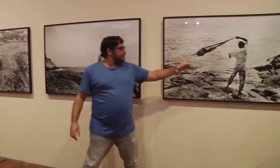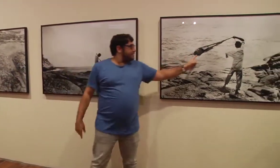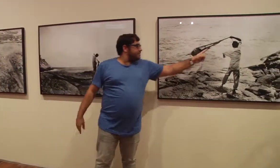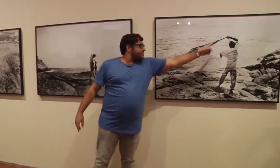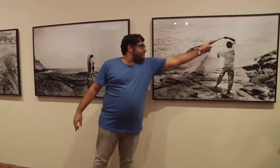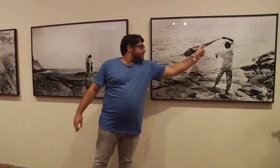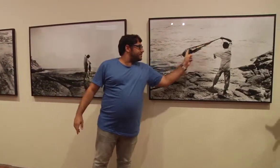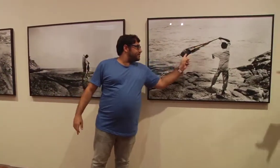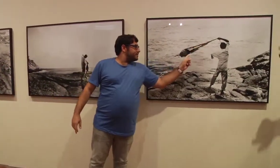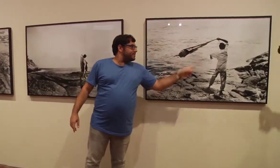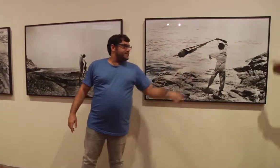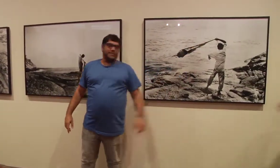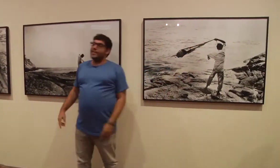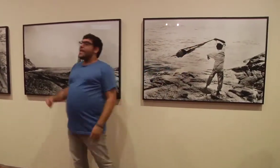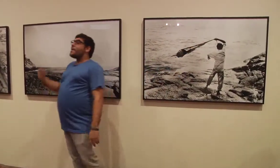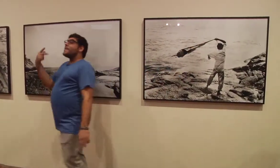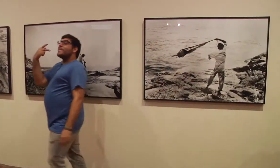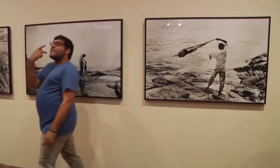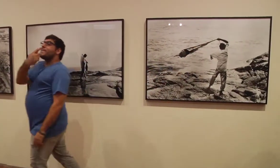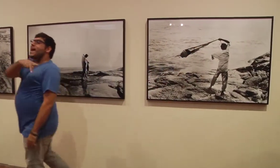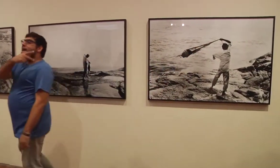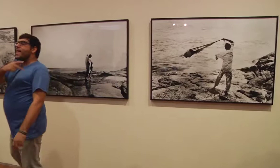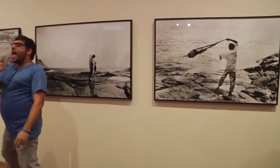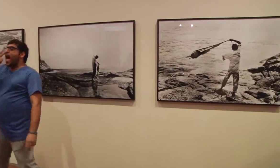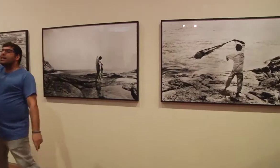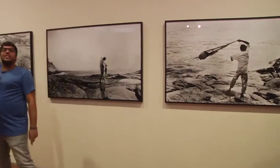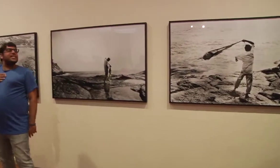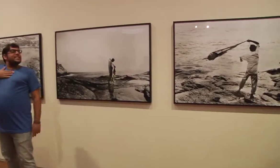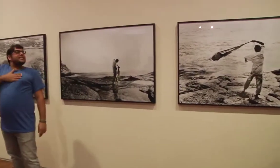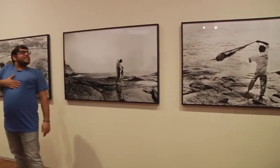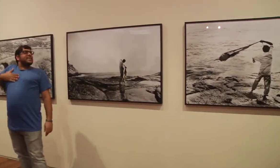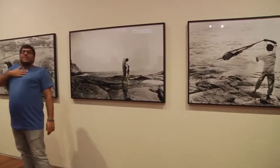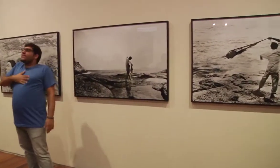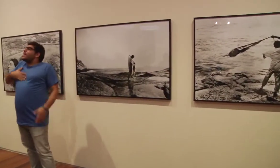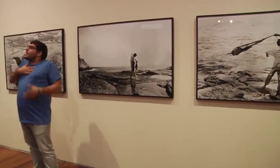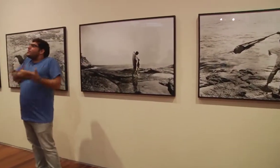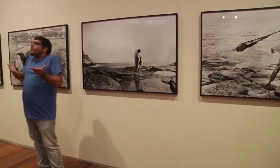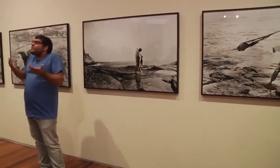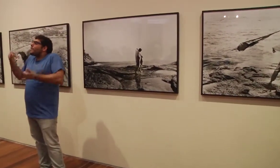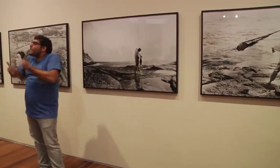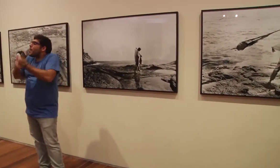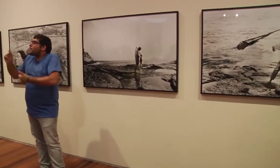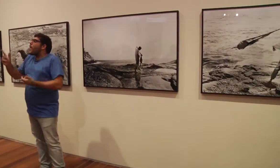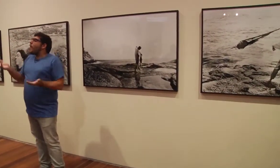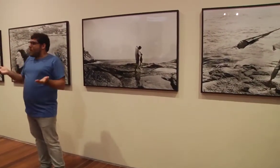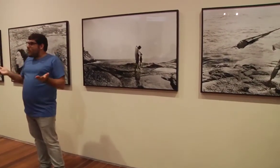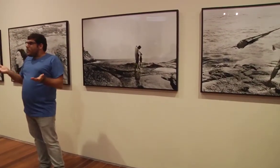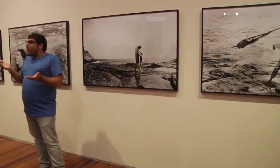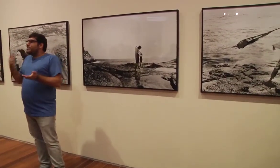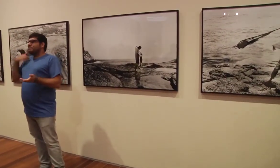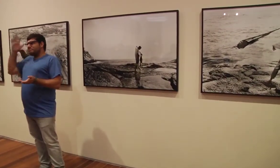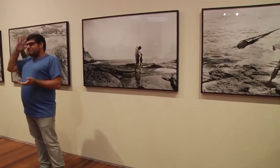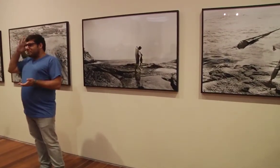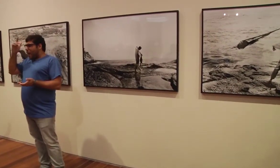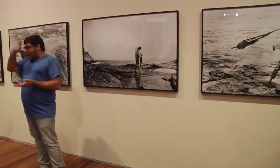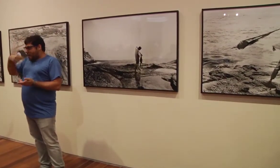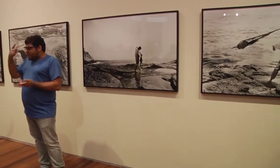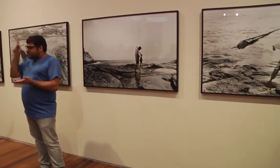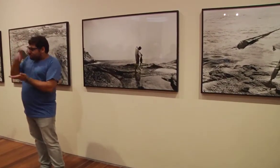cabelo. Aqui, ó, e fotografa esses movimentos. Parece que isso trazia um certo prazer para ele, ele gostava,